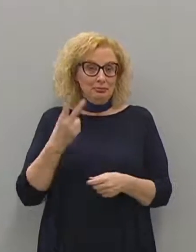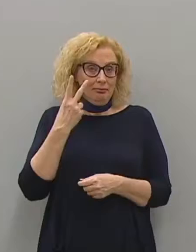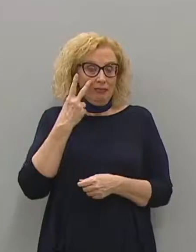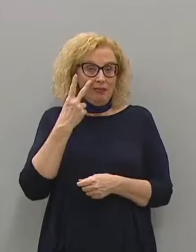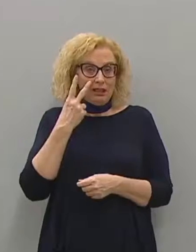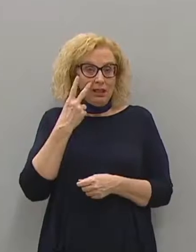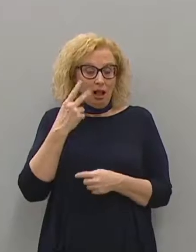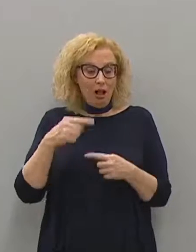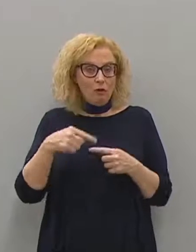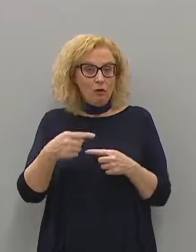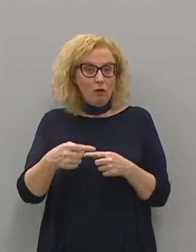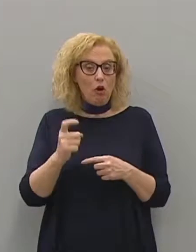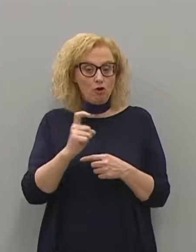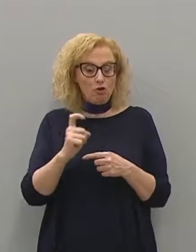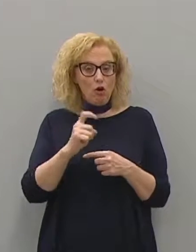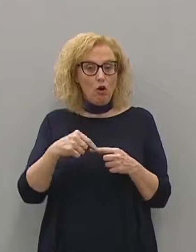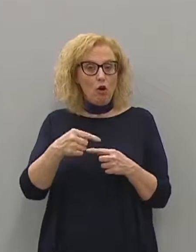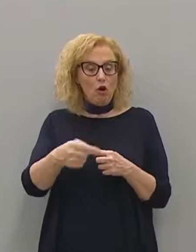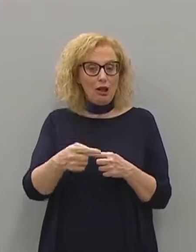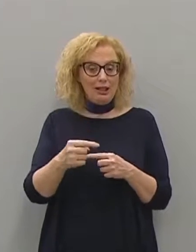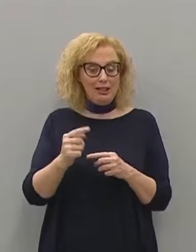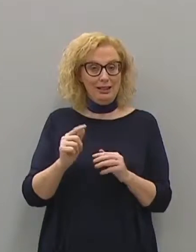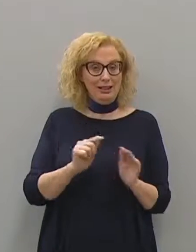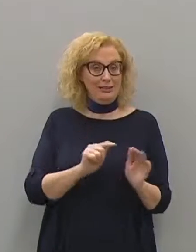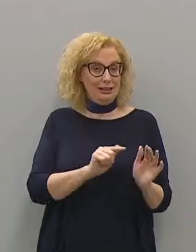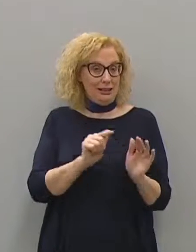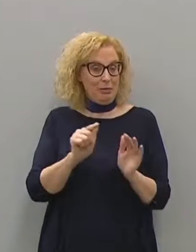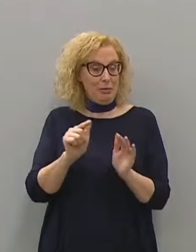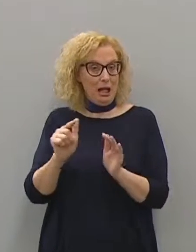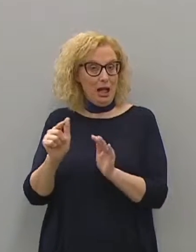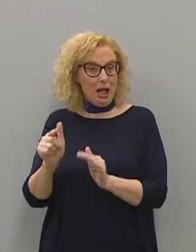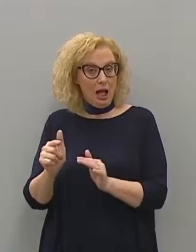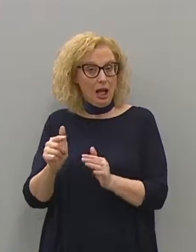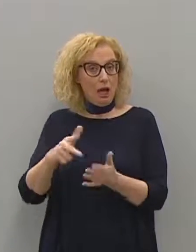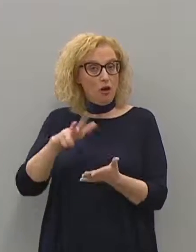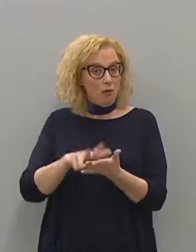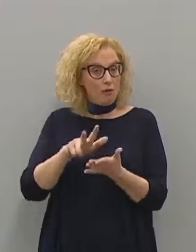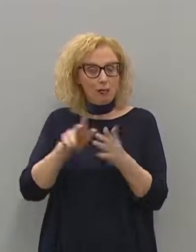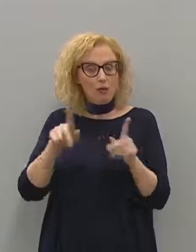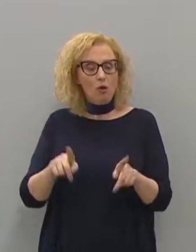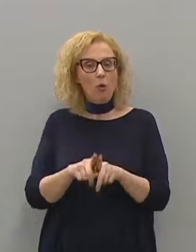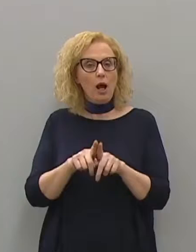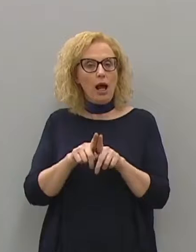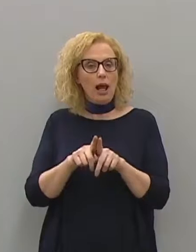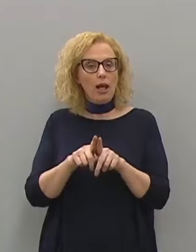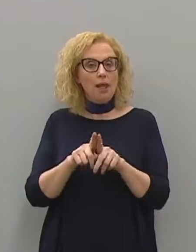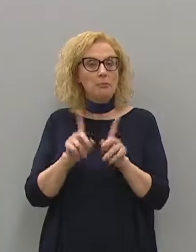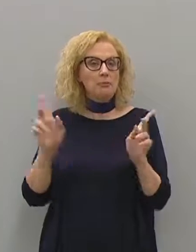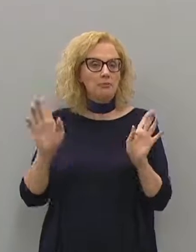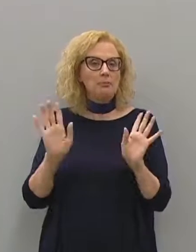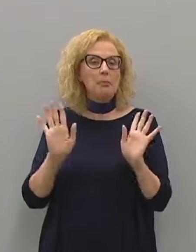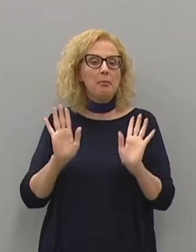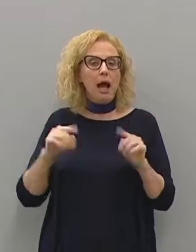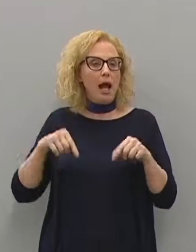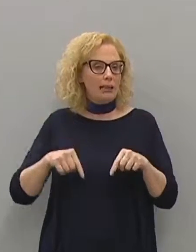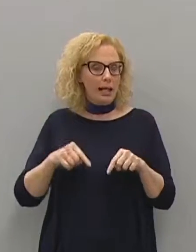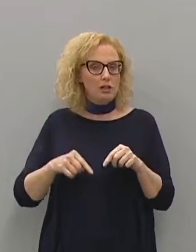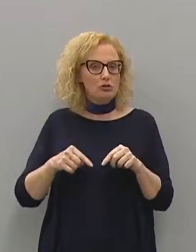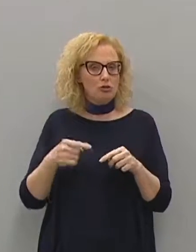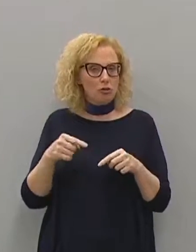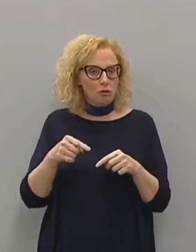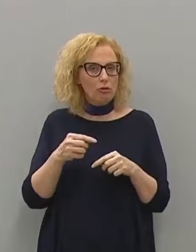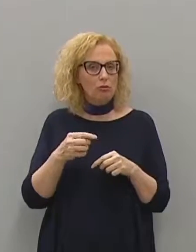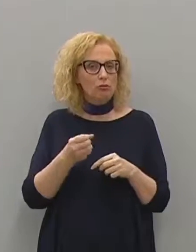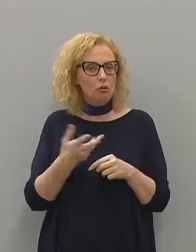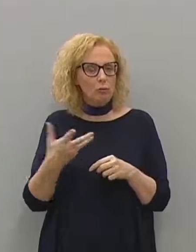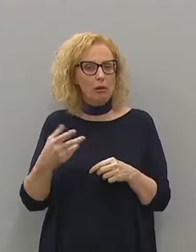diciamo dei prossimi giorni di questa settimana confermeranno questo però questo è un dato molto preoccupante perché ciò vuol